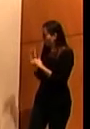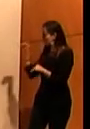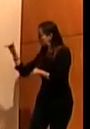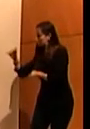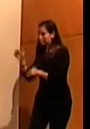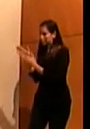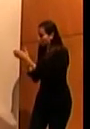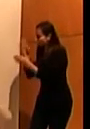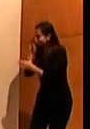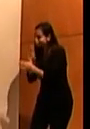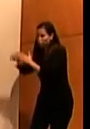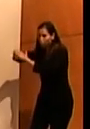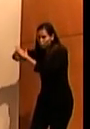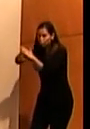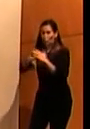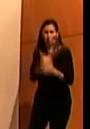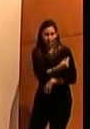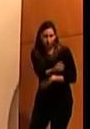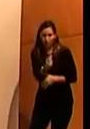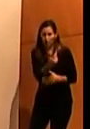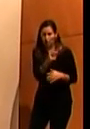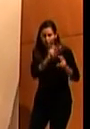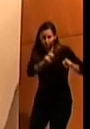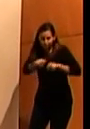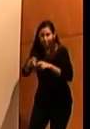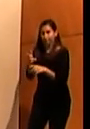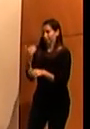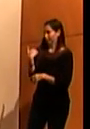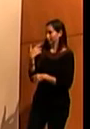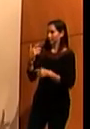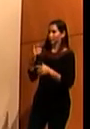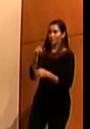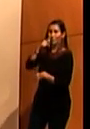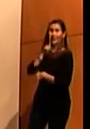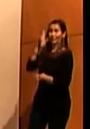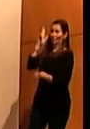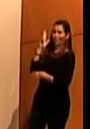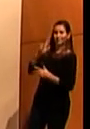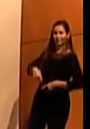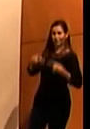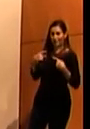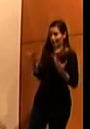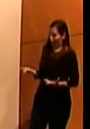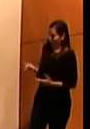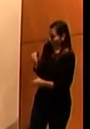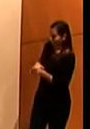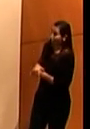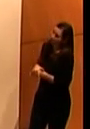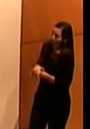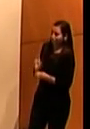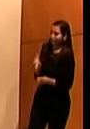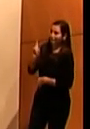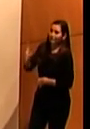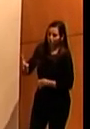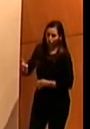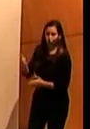les partenariats. On a commencé les ateliers en mai. Et là, ça se termine du coup ce soir. Ça se terminera dimanche avec le